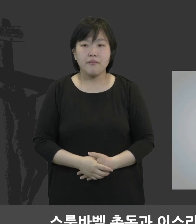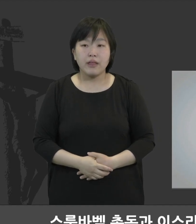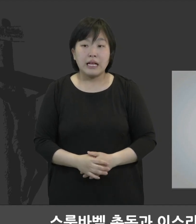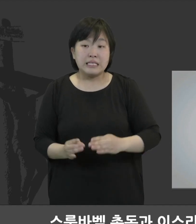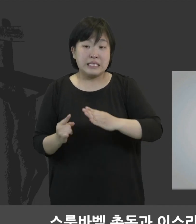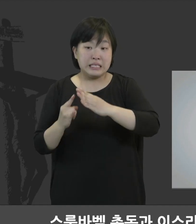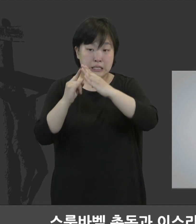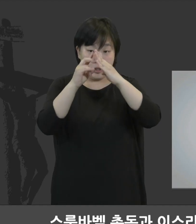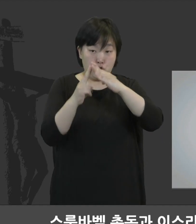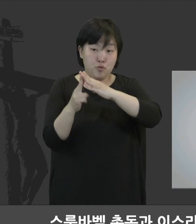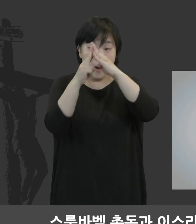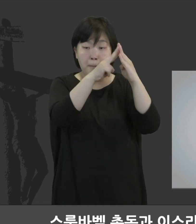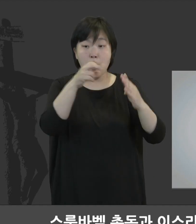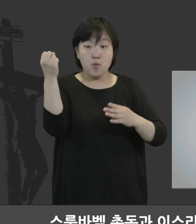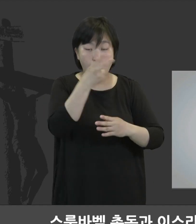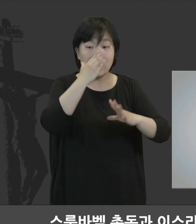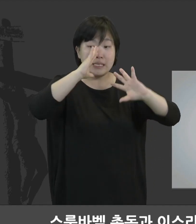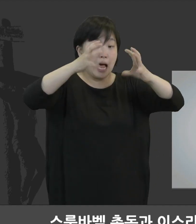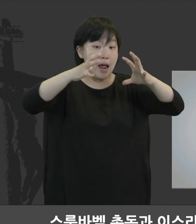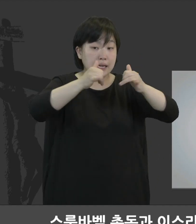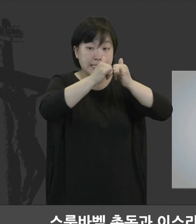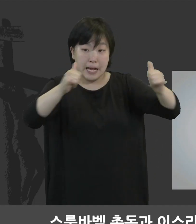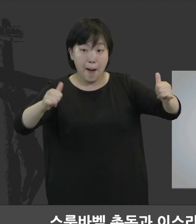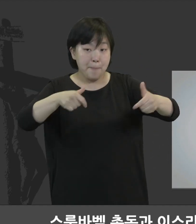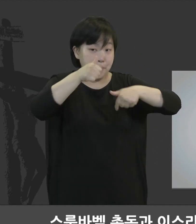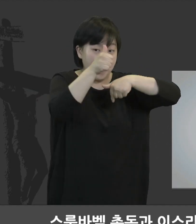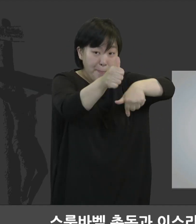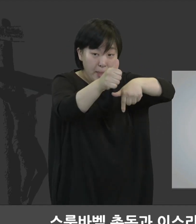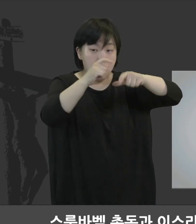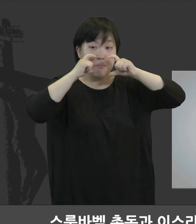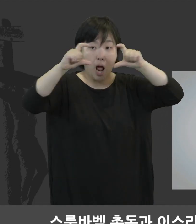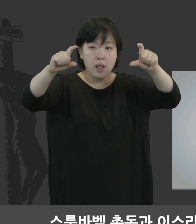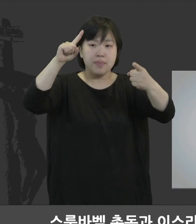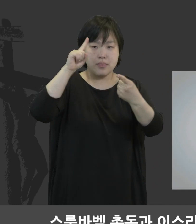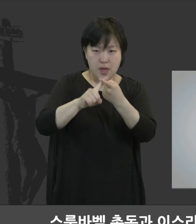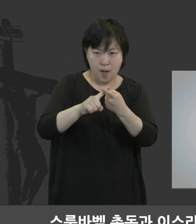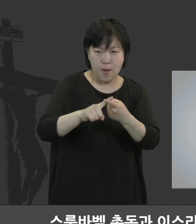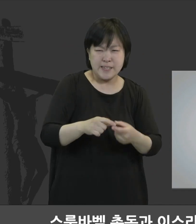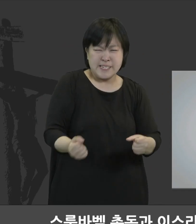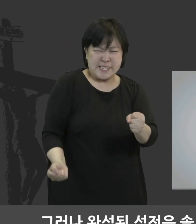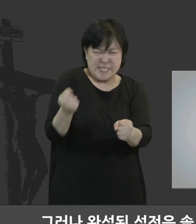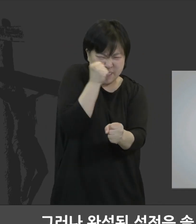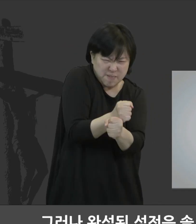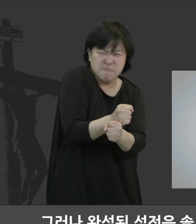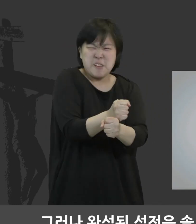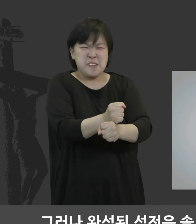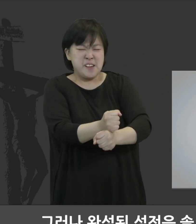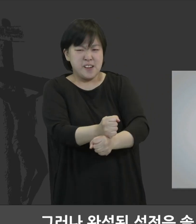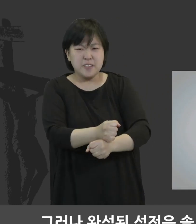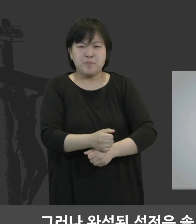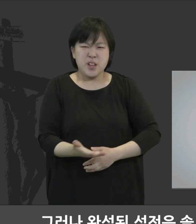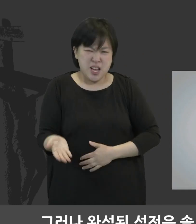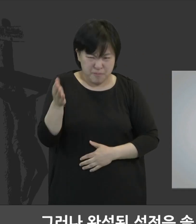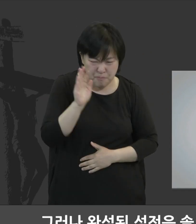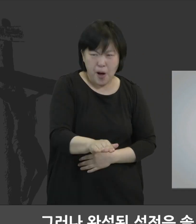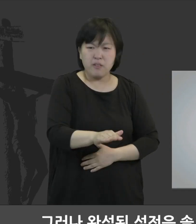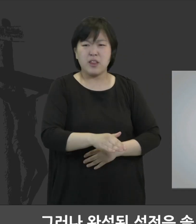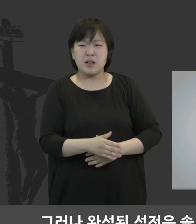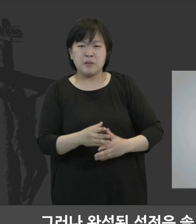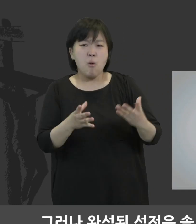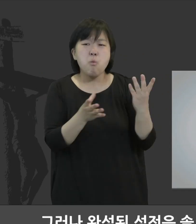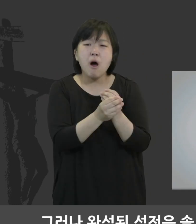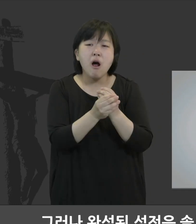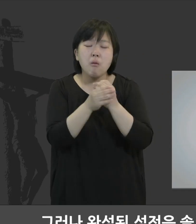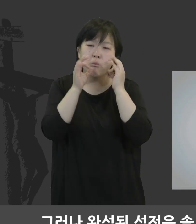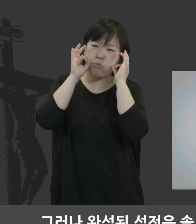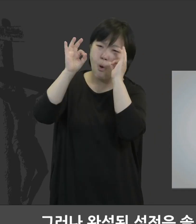스룹바벨 총독과 이스라엘 백성들은 학개가 선포한 대로 성전을 재건합니다. 그러나 완성된 성전은